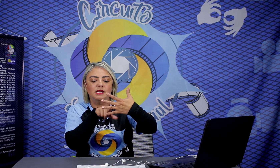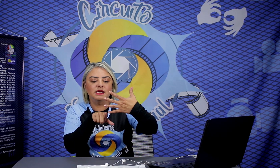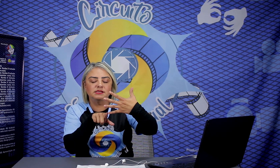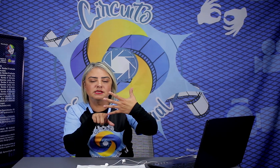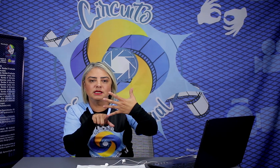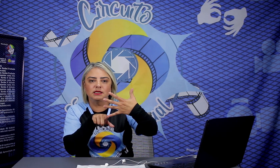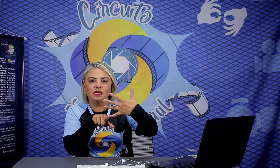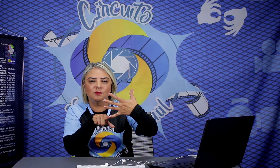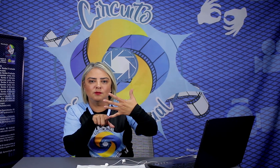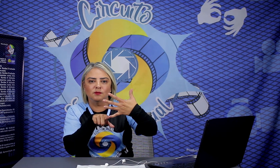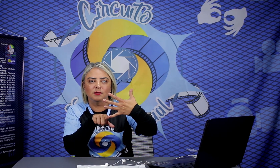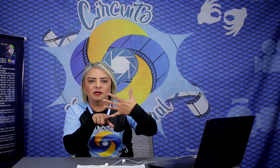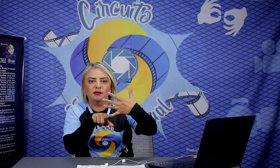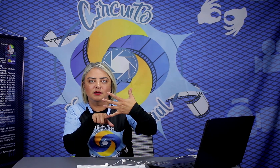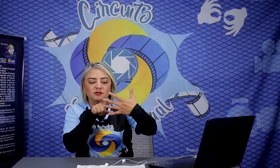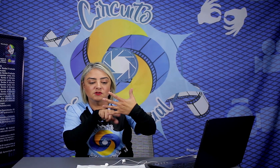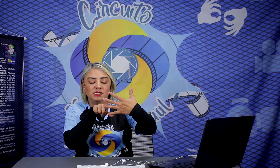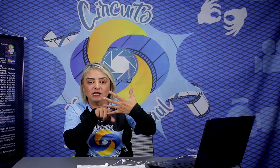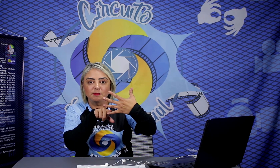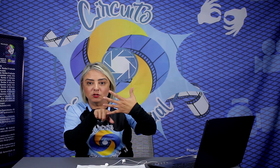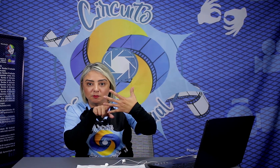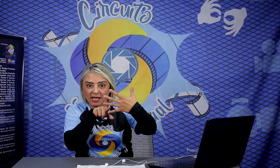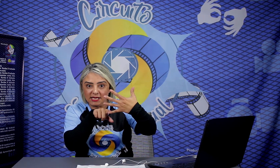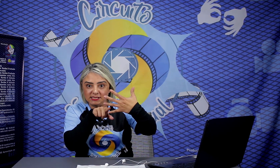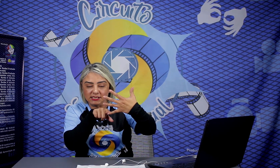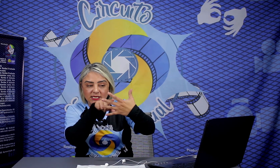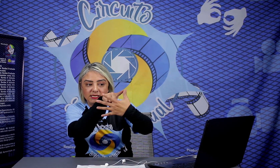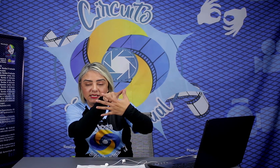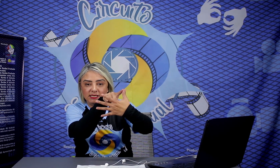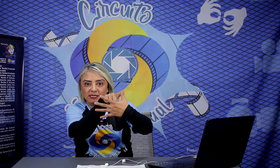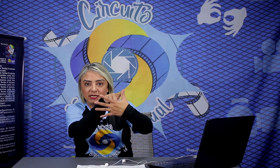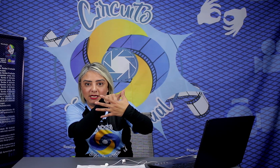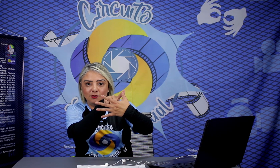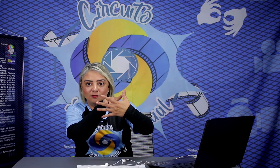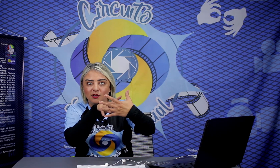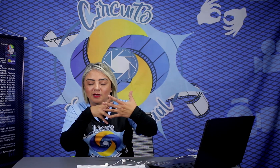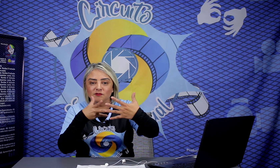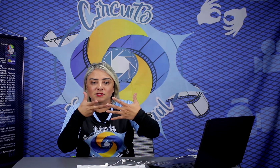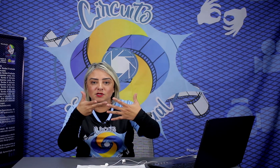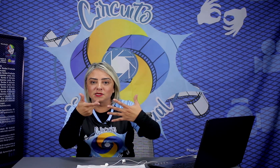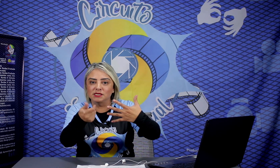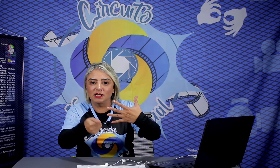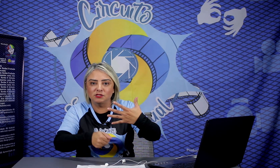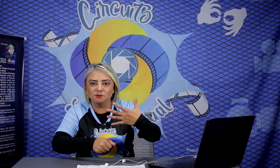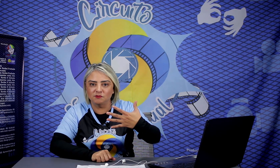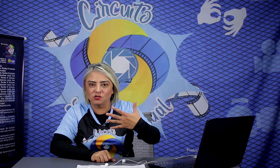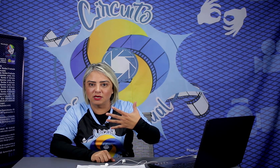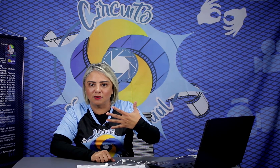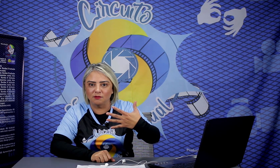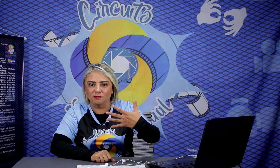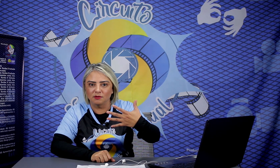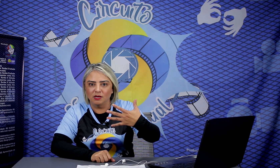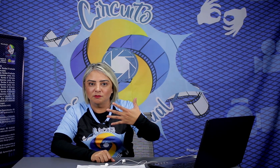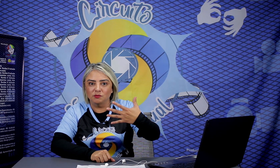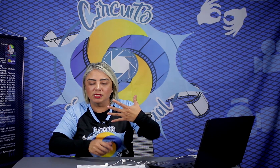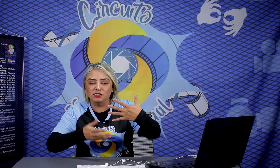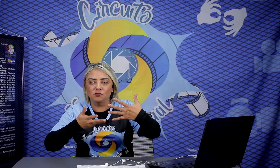esse entendeu, se você interpretou para esse aqui e esse aqui entendeu, você é um excelente profissional. Porque se eu